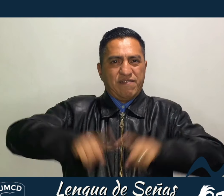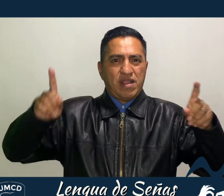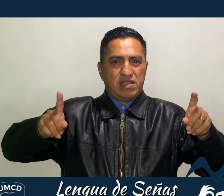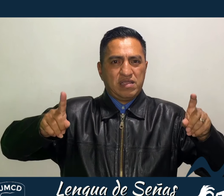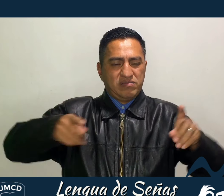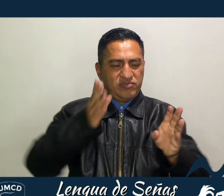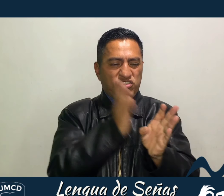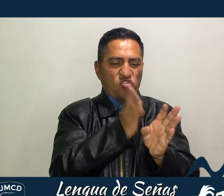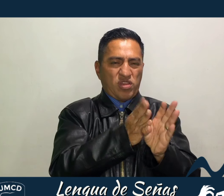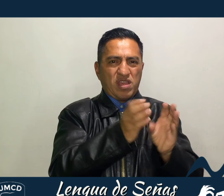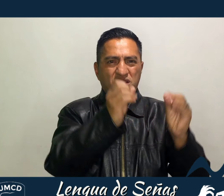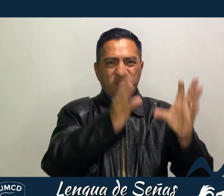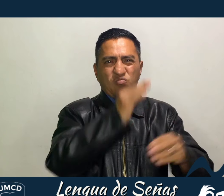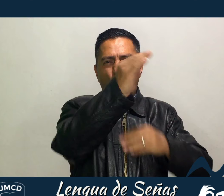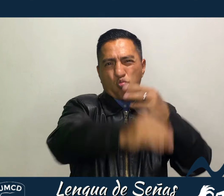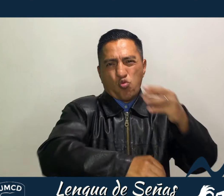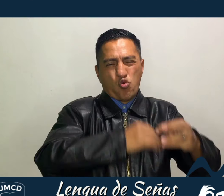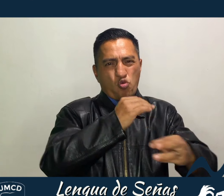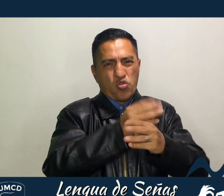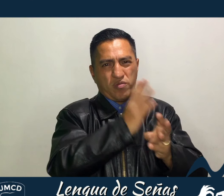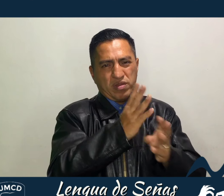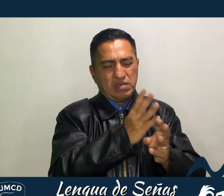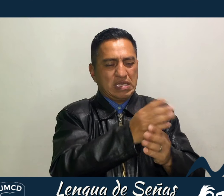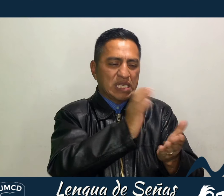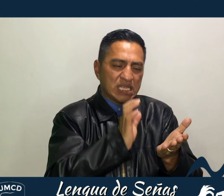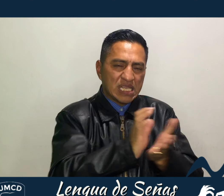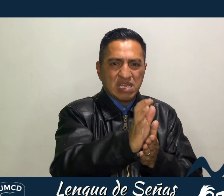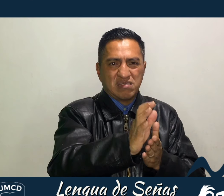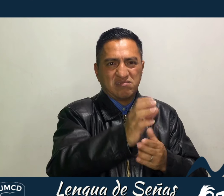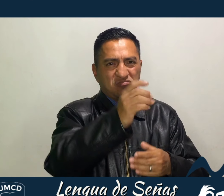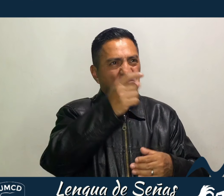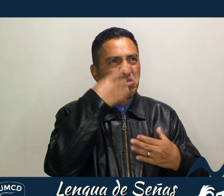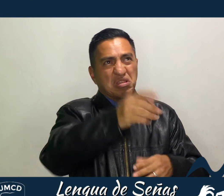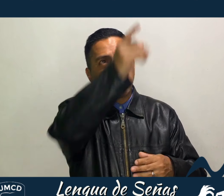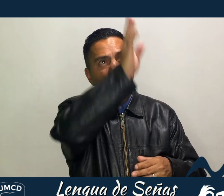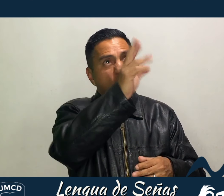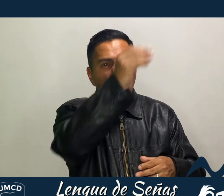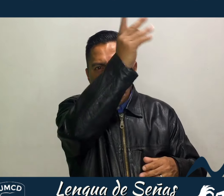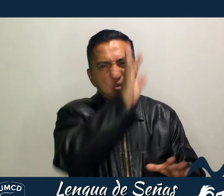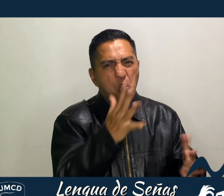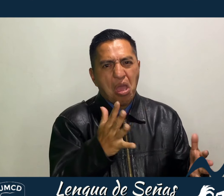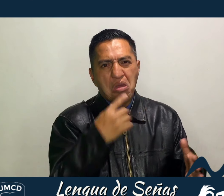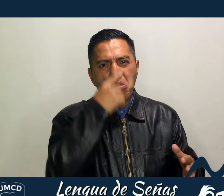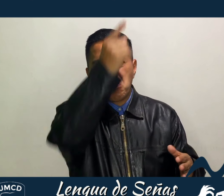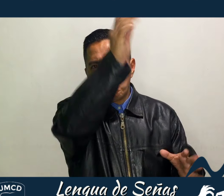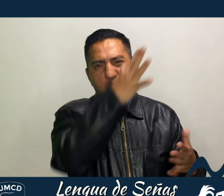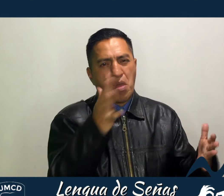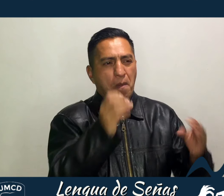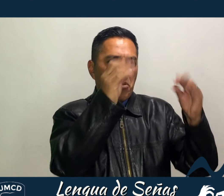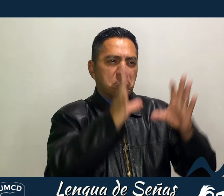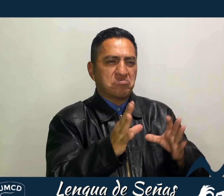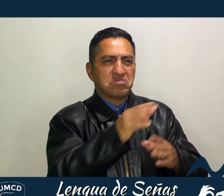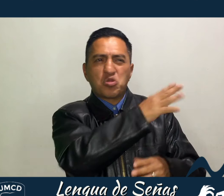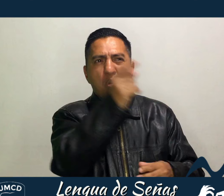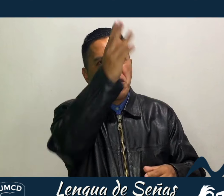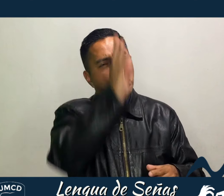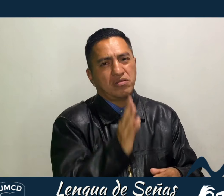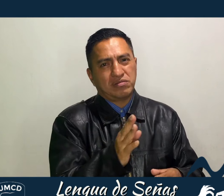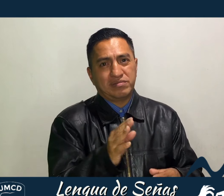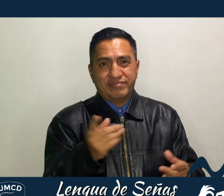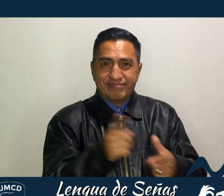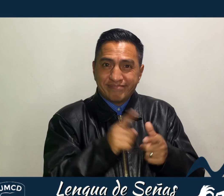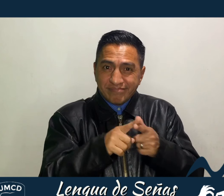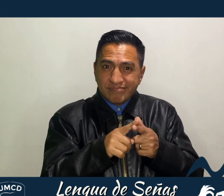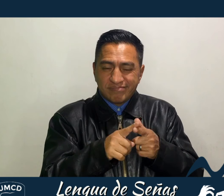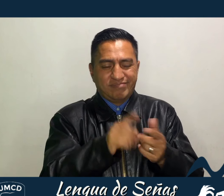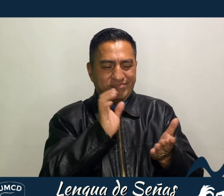hay en común entre ellas si la psicología, por ejemplo, niega la existencia de Dios y su autoridad sobre el ser humano?